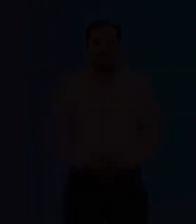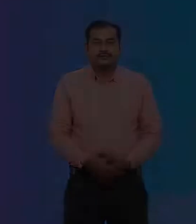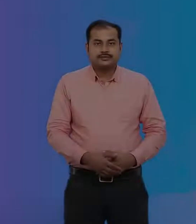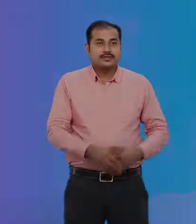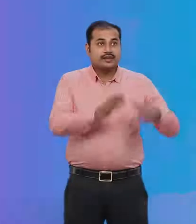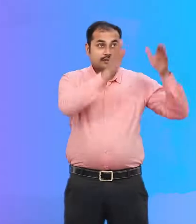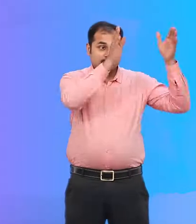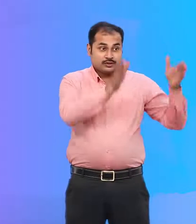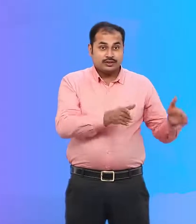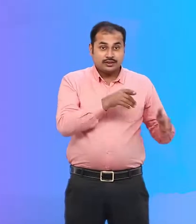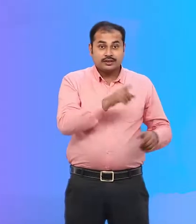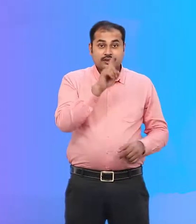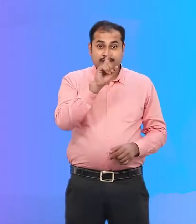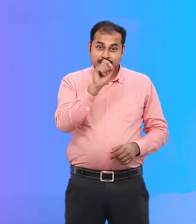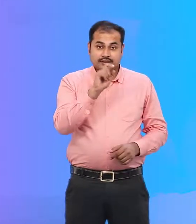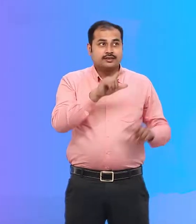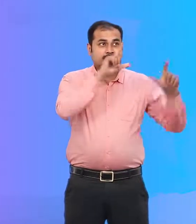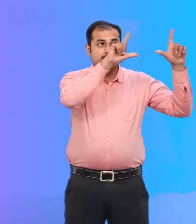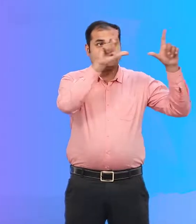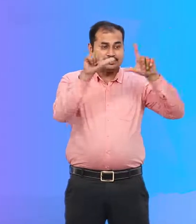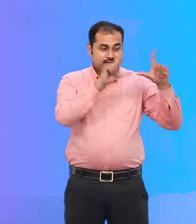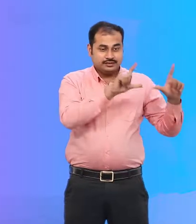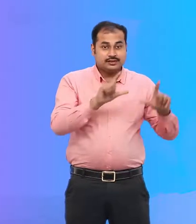इस प्रेम में चार चित्र है